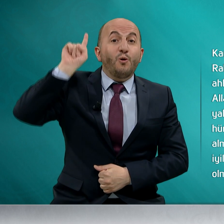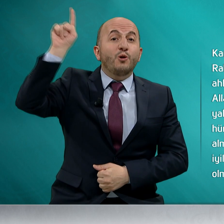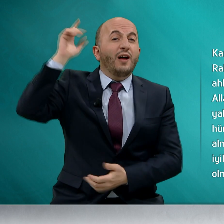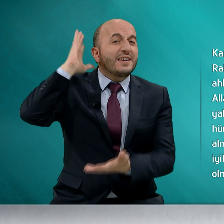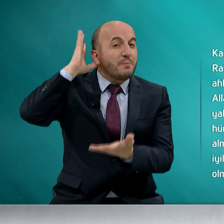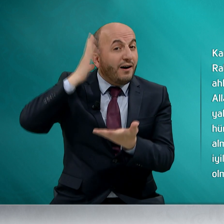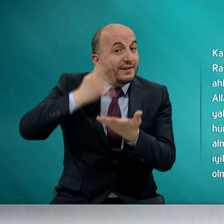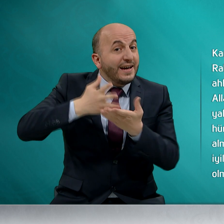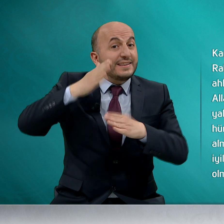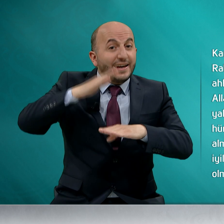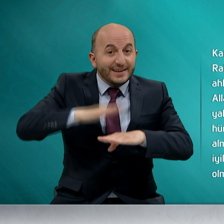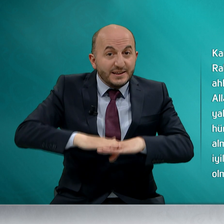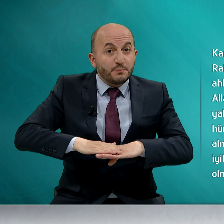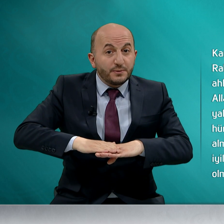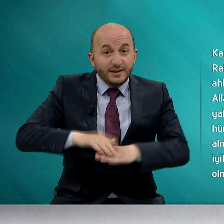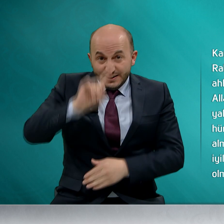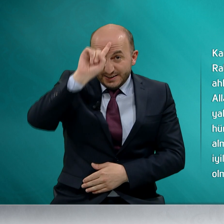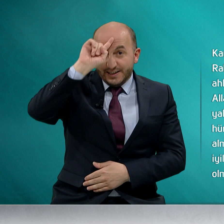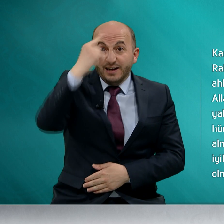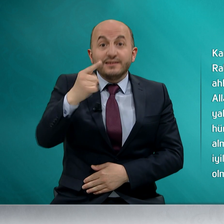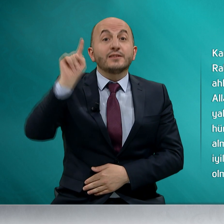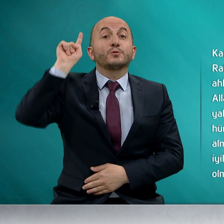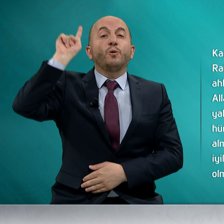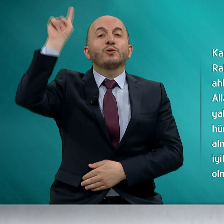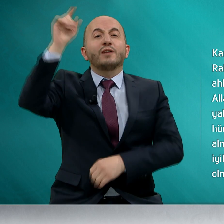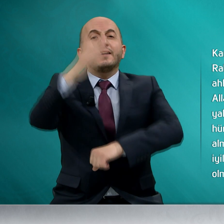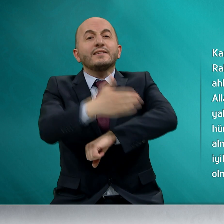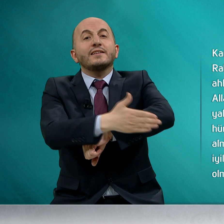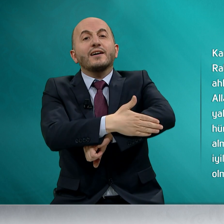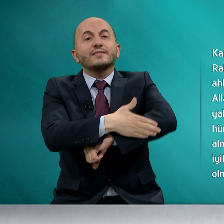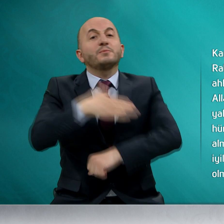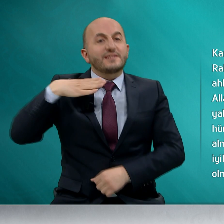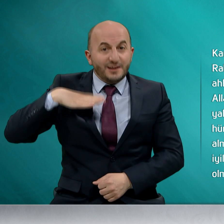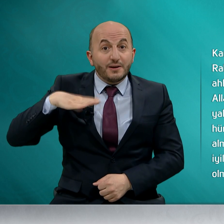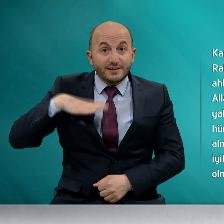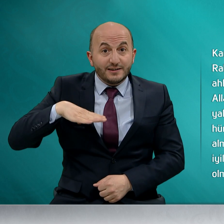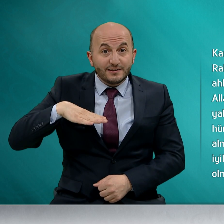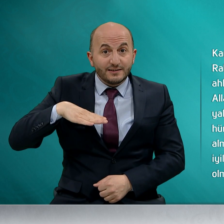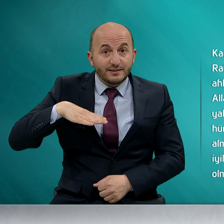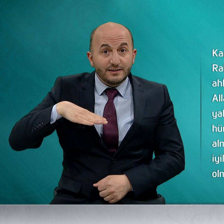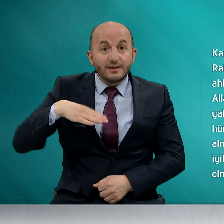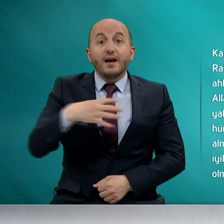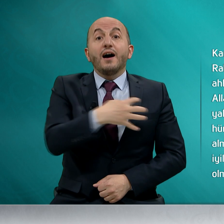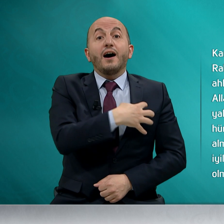O'na ibadet edip, yalnız O'ndan yardım istemeyi,